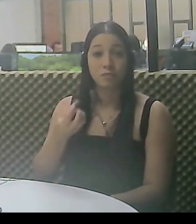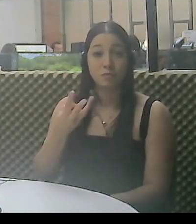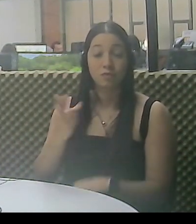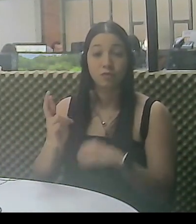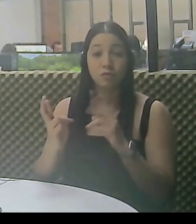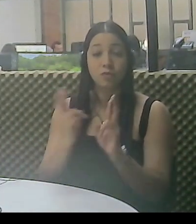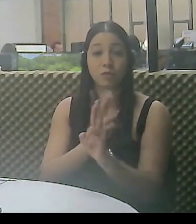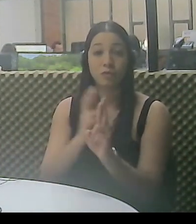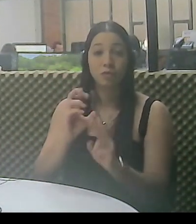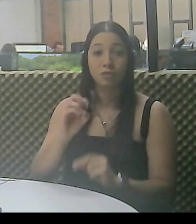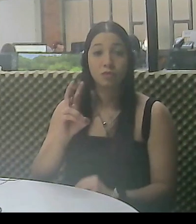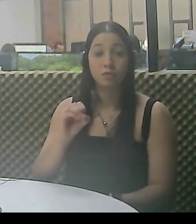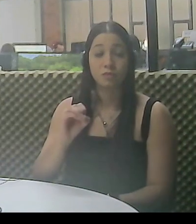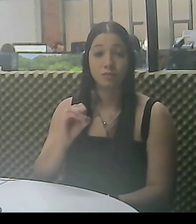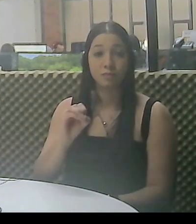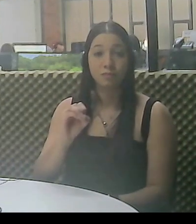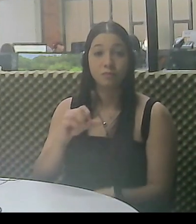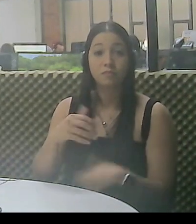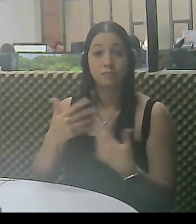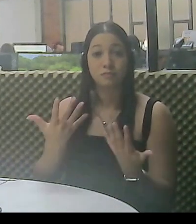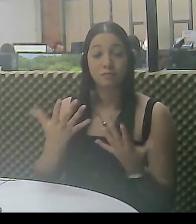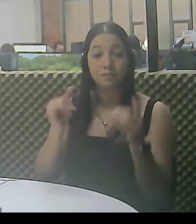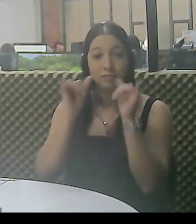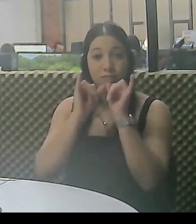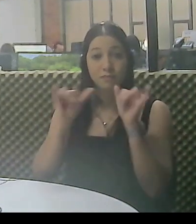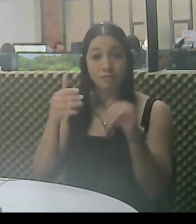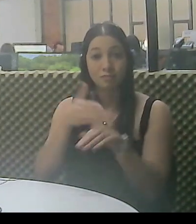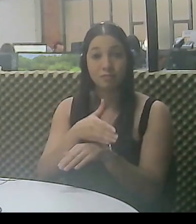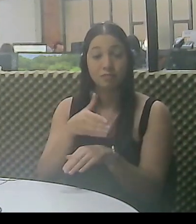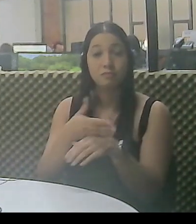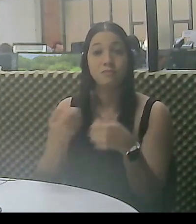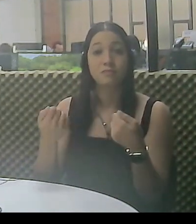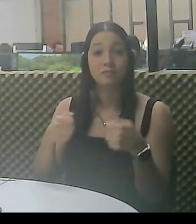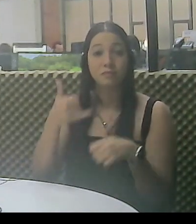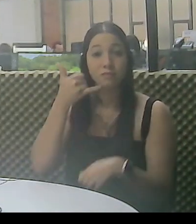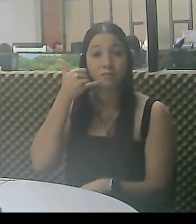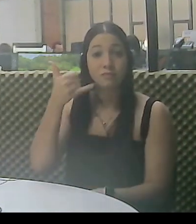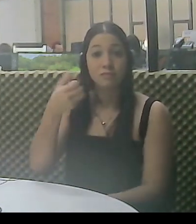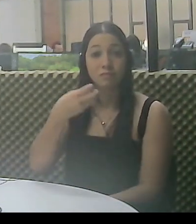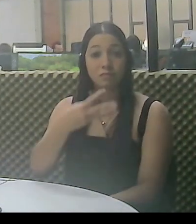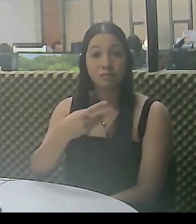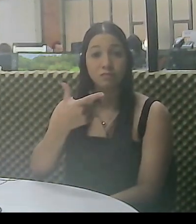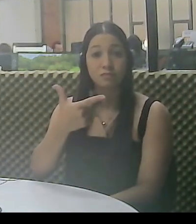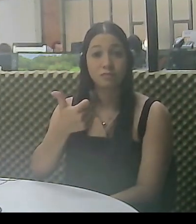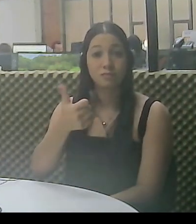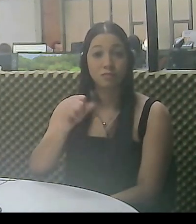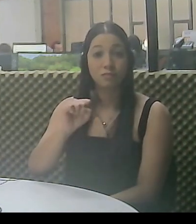rodovia BR-050. Então, lembrando, para participar, é só ligar no número